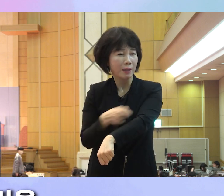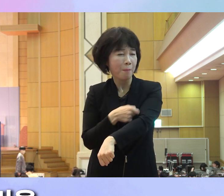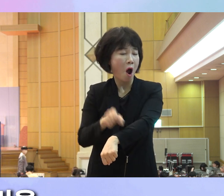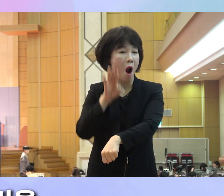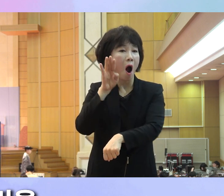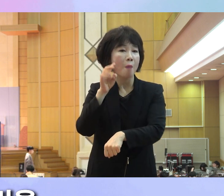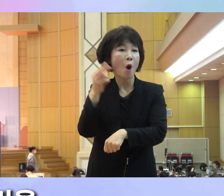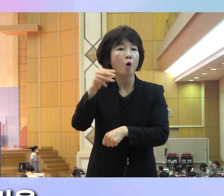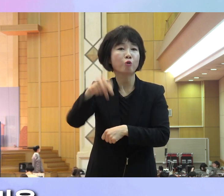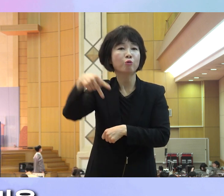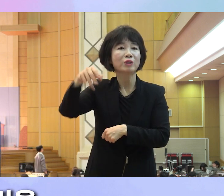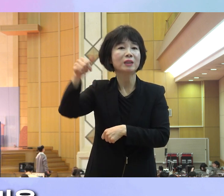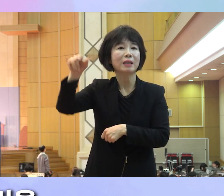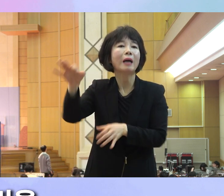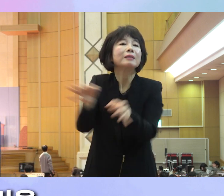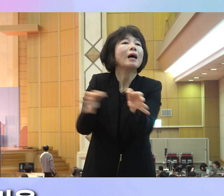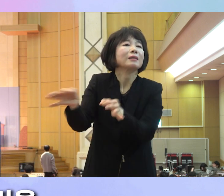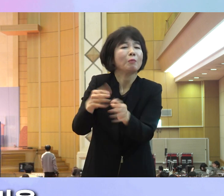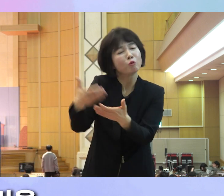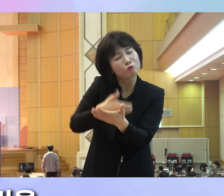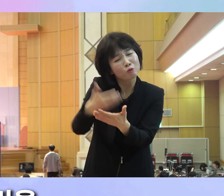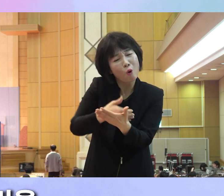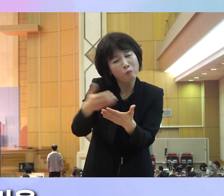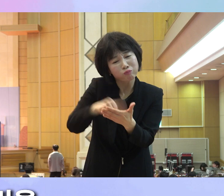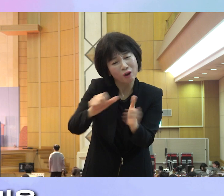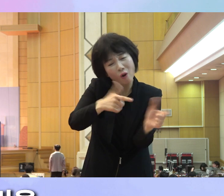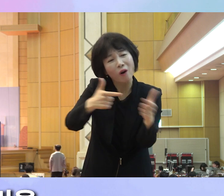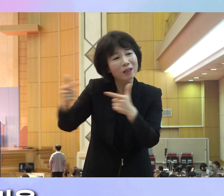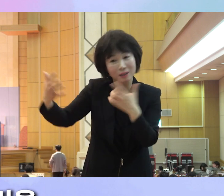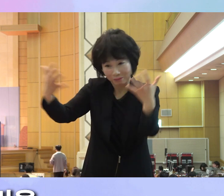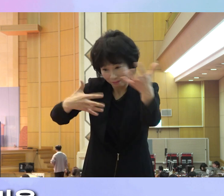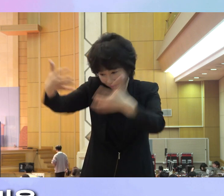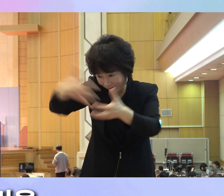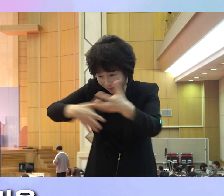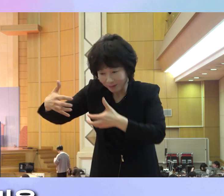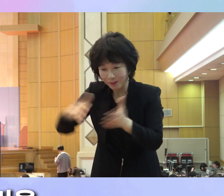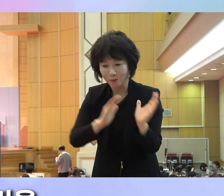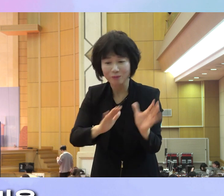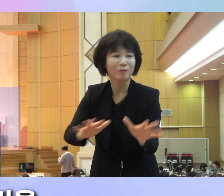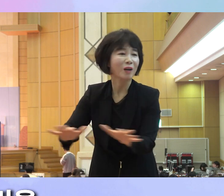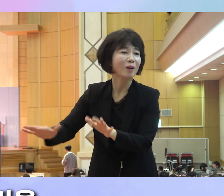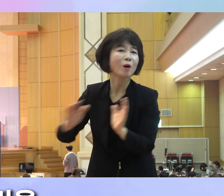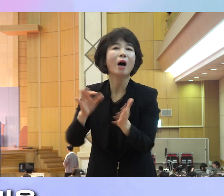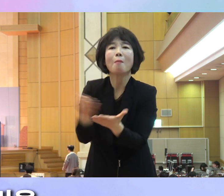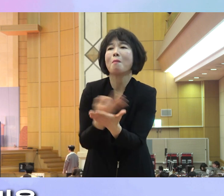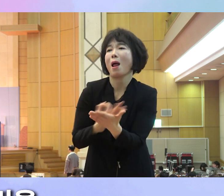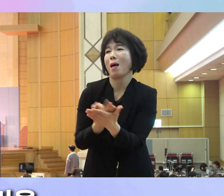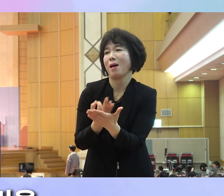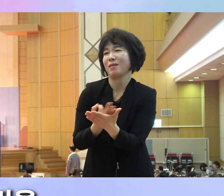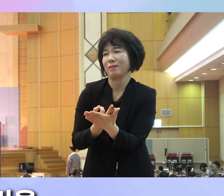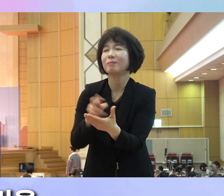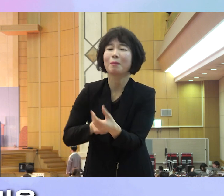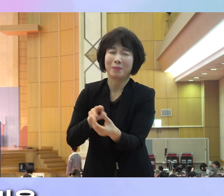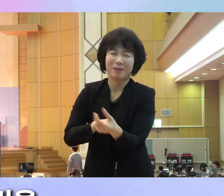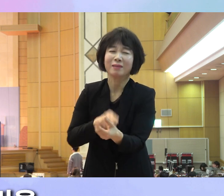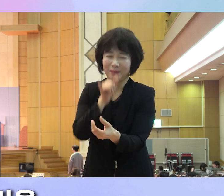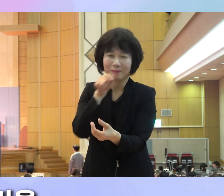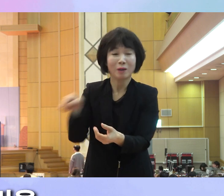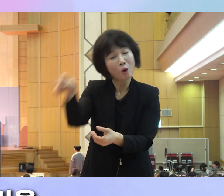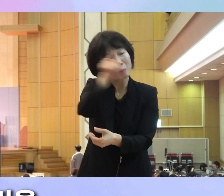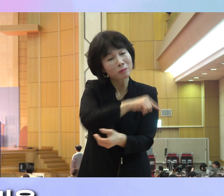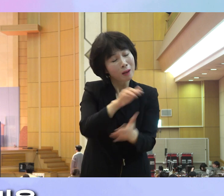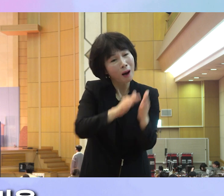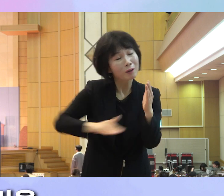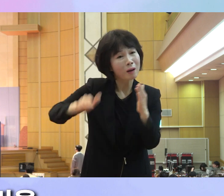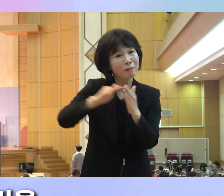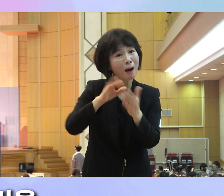연다고 하는데 지난번처럼 여러 가지 등등 물건들 가정에